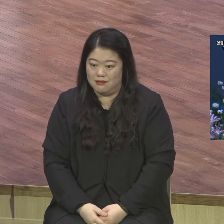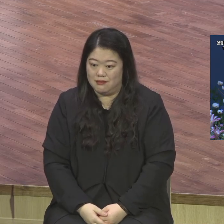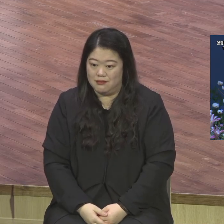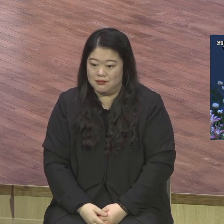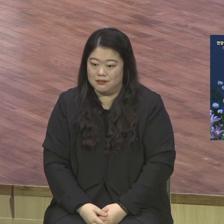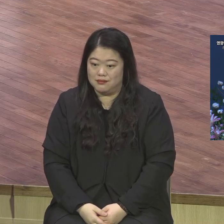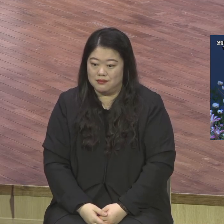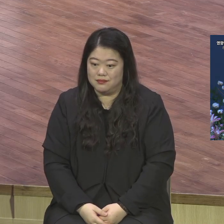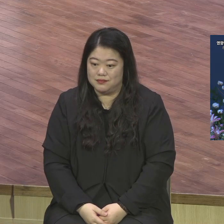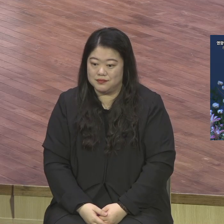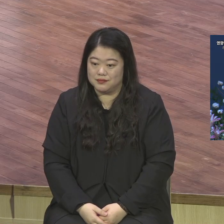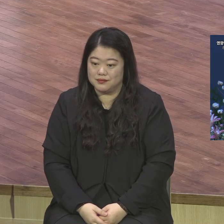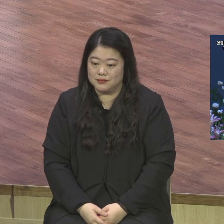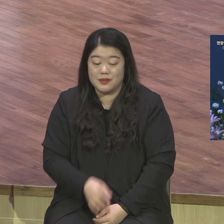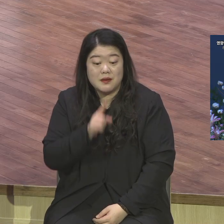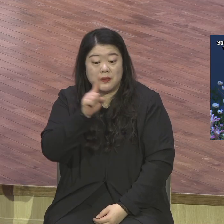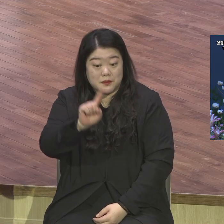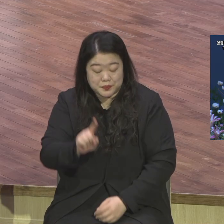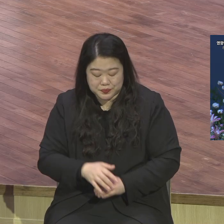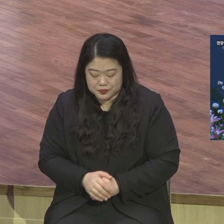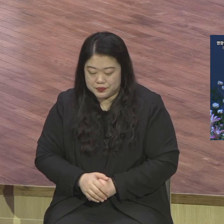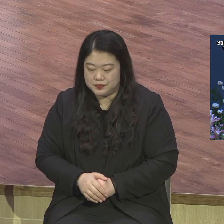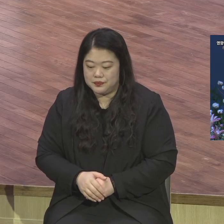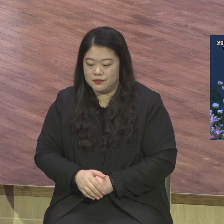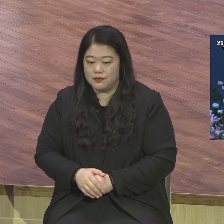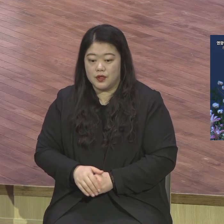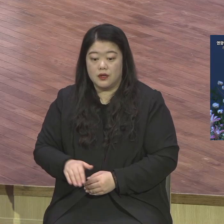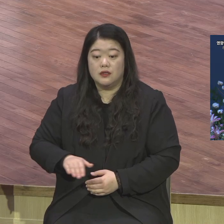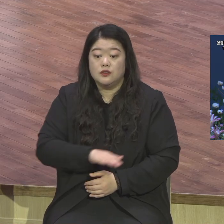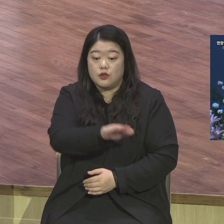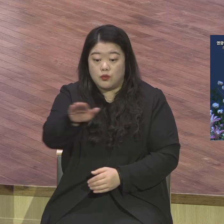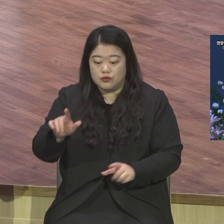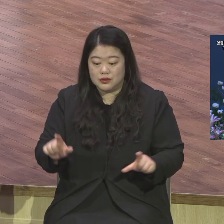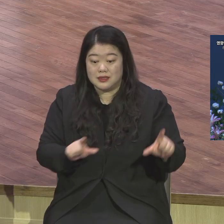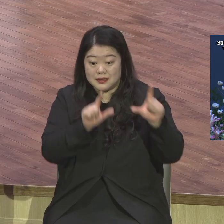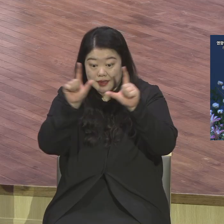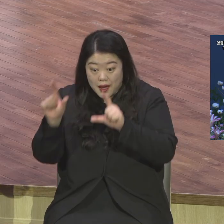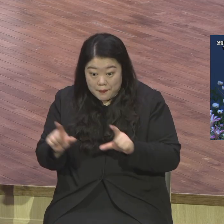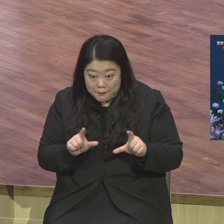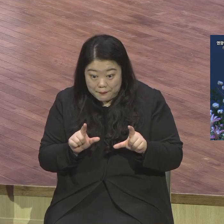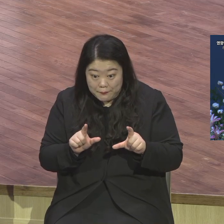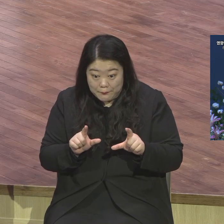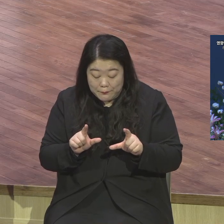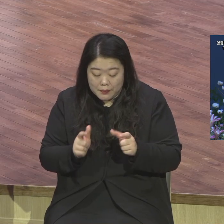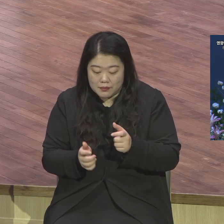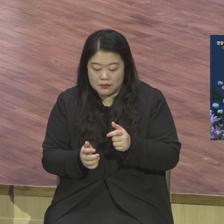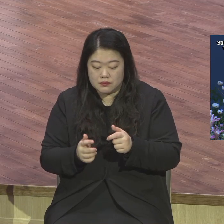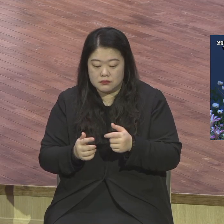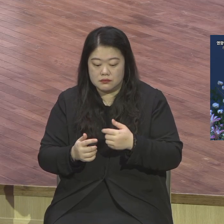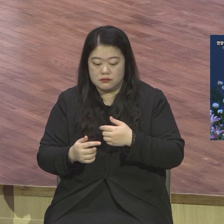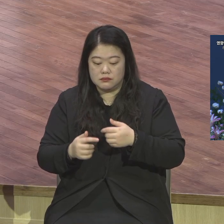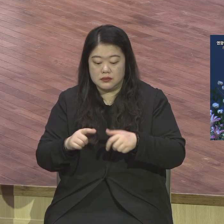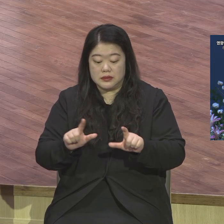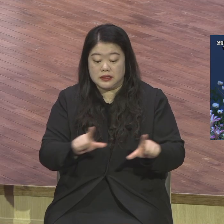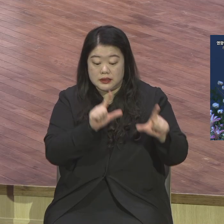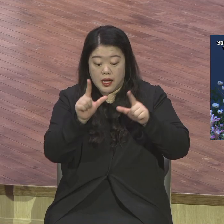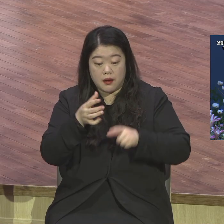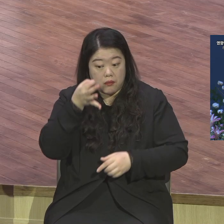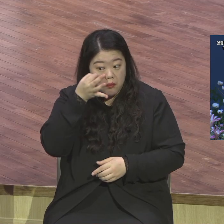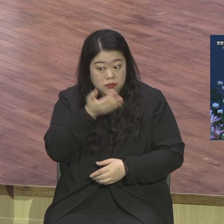무슨 말입니까? 우리를 통해서 하나님이 살아계심을 보여줘야 한다.